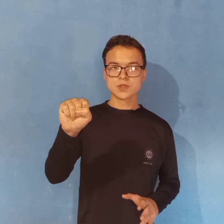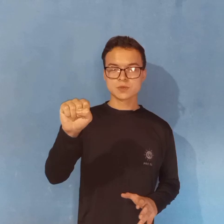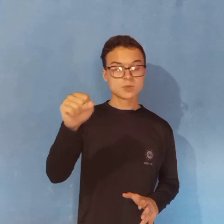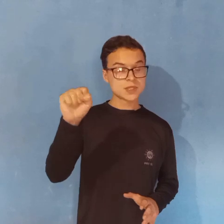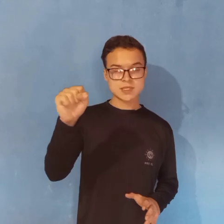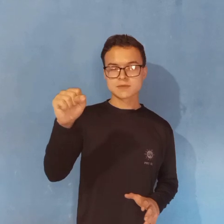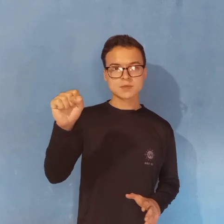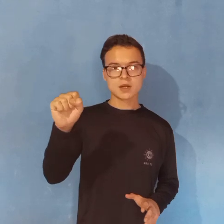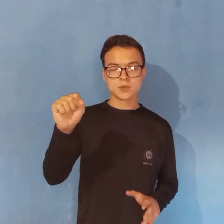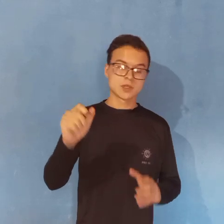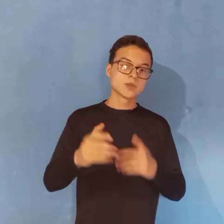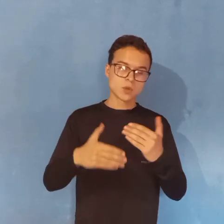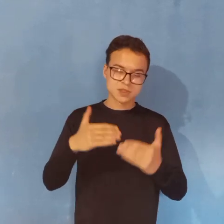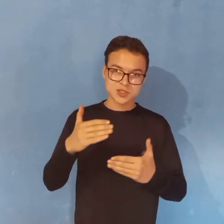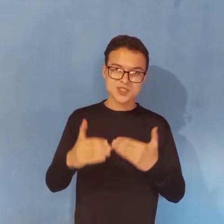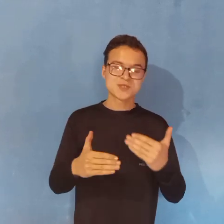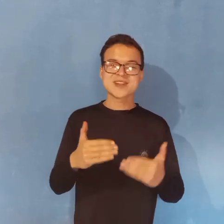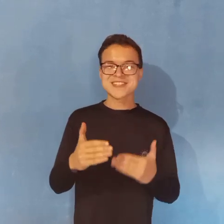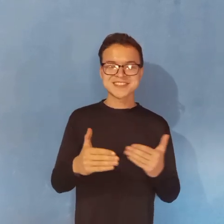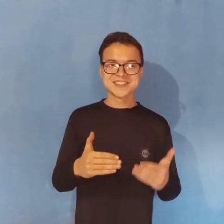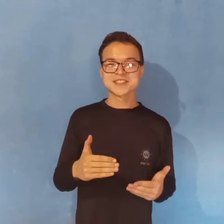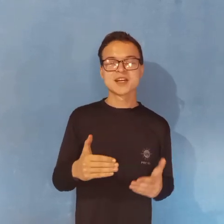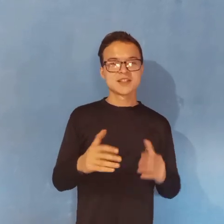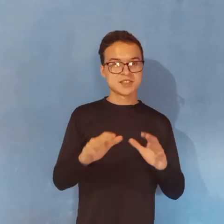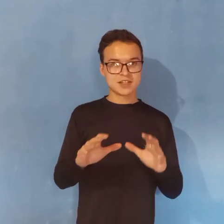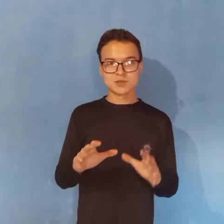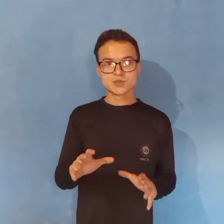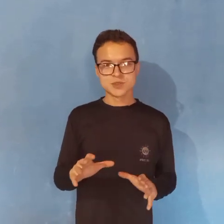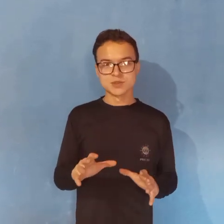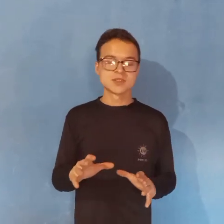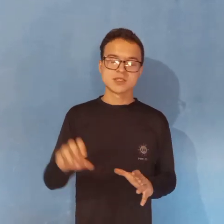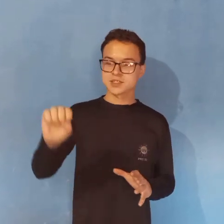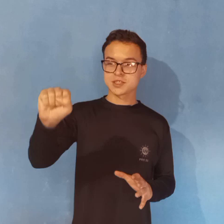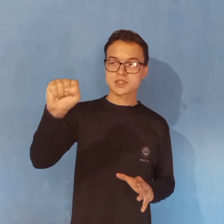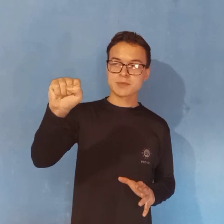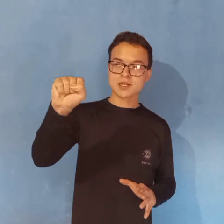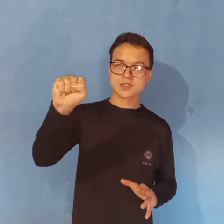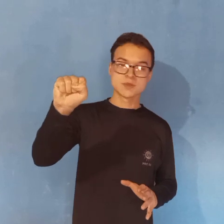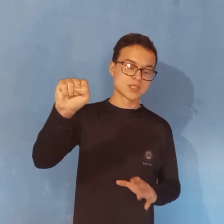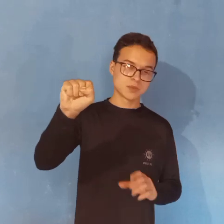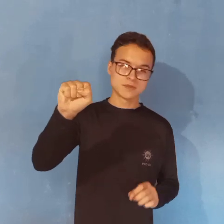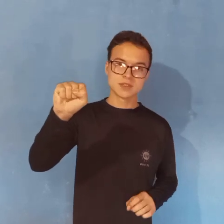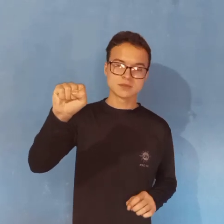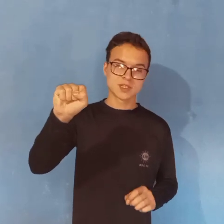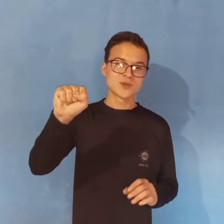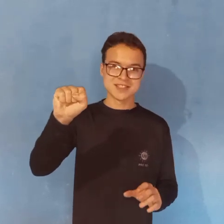8, não precisa vibrar, porque pelo contexto a gente passa a ideia de que ali é um número. Se a gente deixa paradinho, sem mover, é um